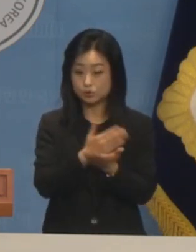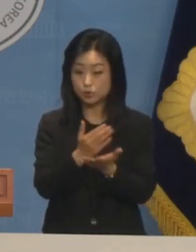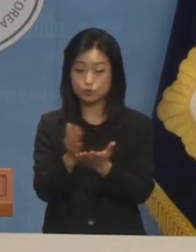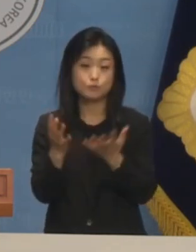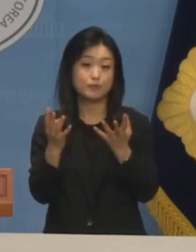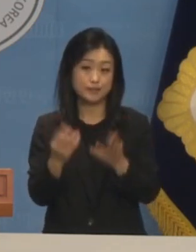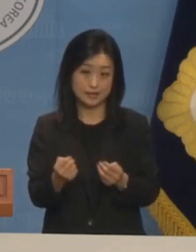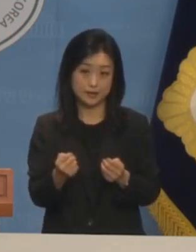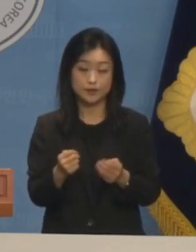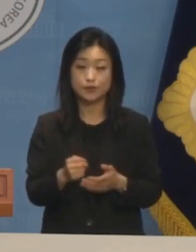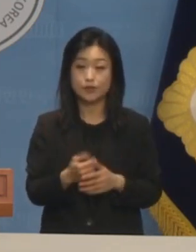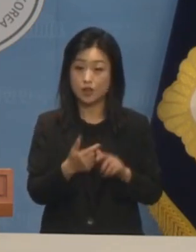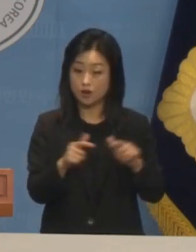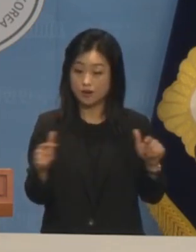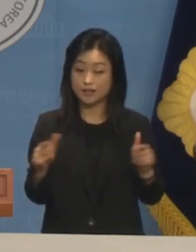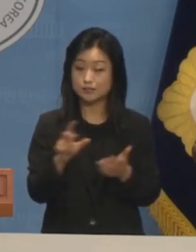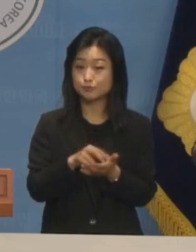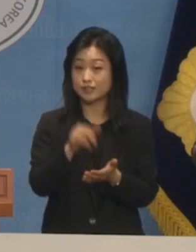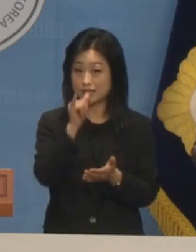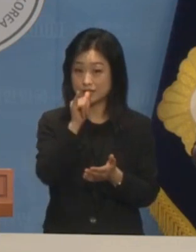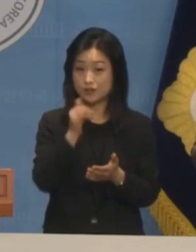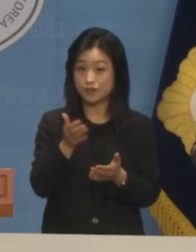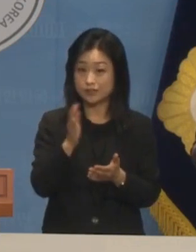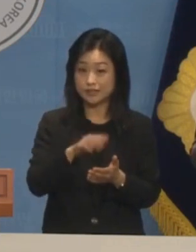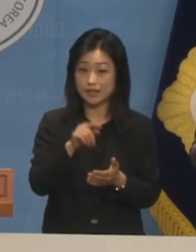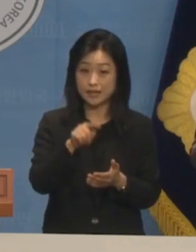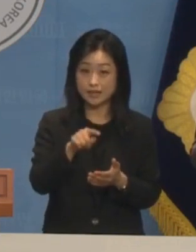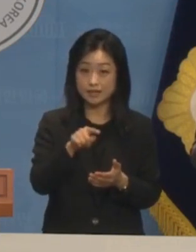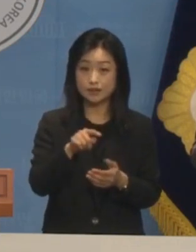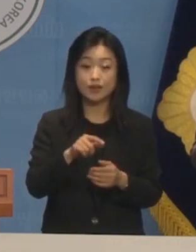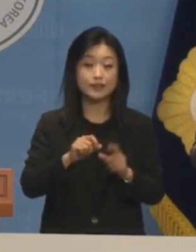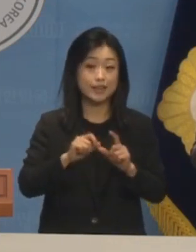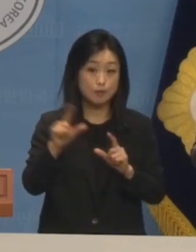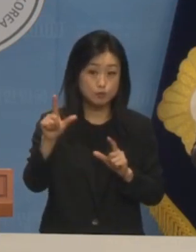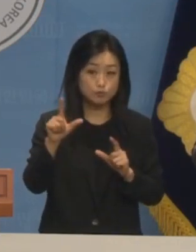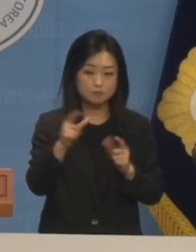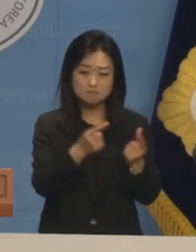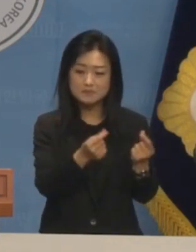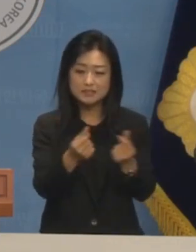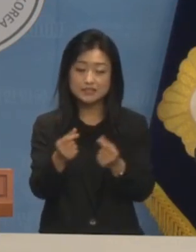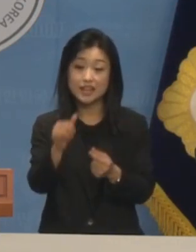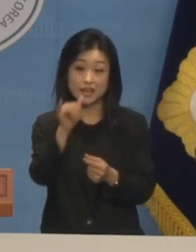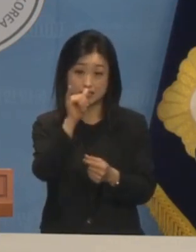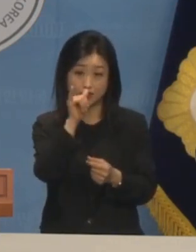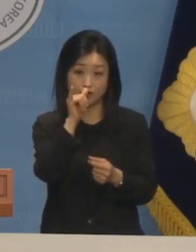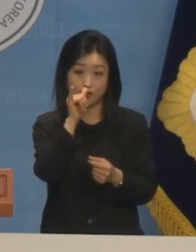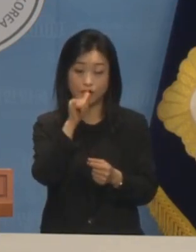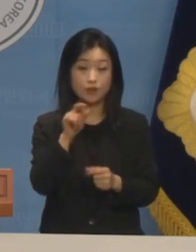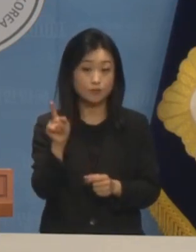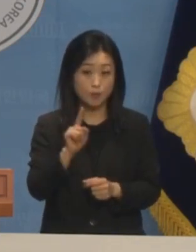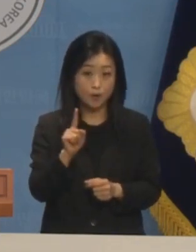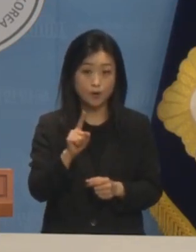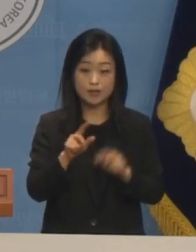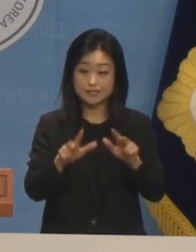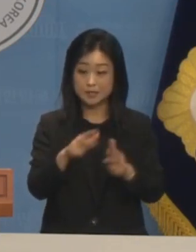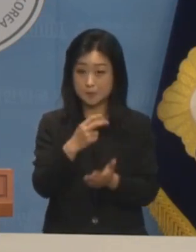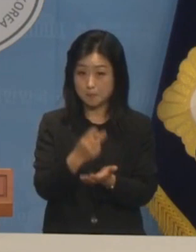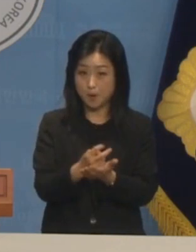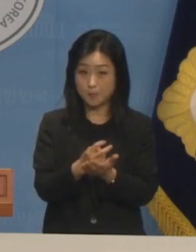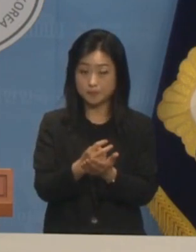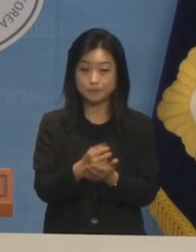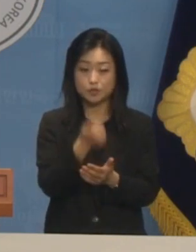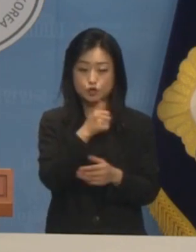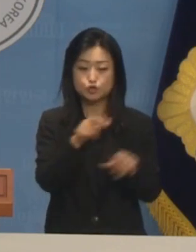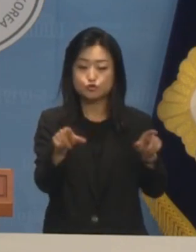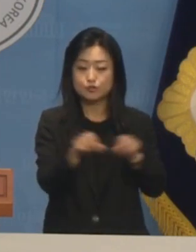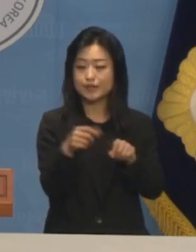다양하고 여러 가지가 있습니다. 그런데 그 구조적인 모습은 대부분 닮아 있습니다. 이것은 현행 법규상 중개 책임에